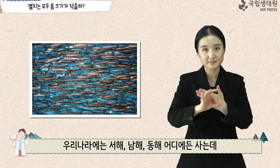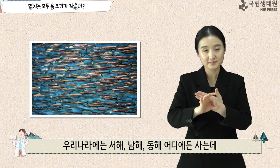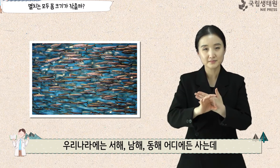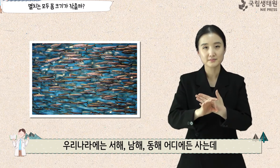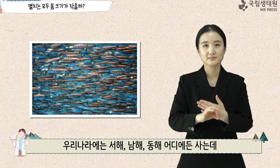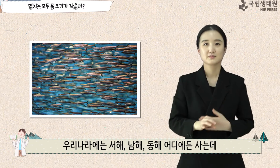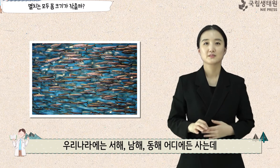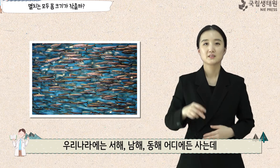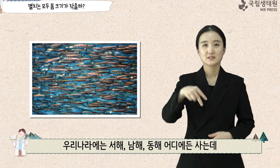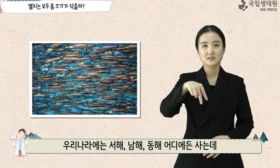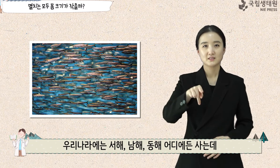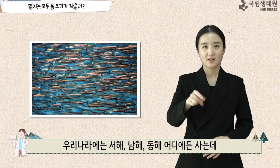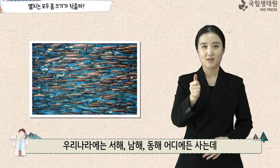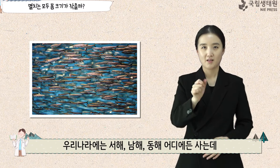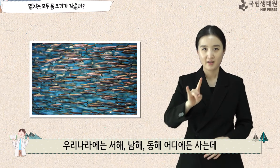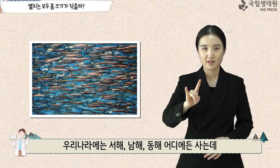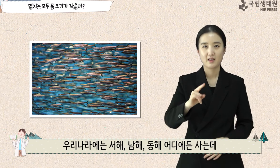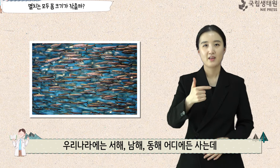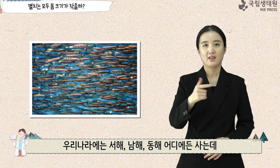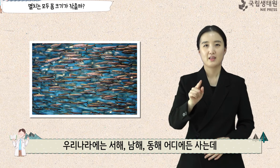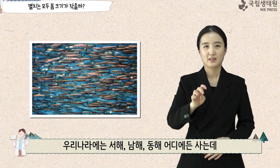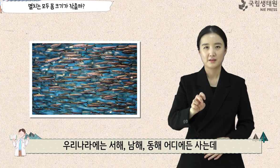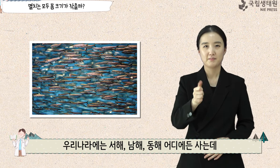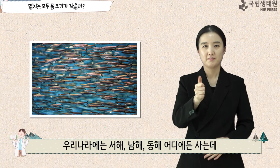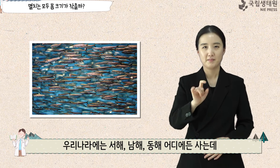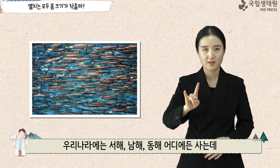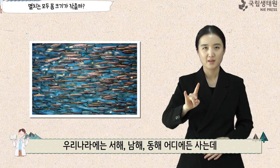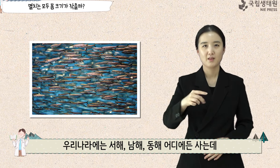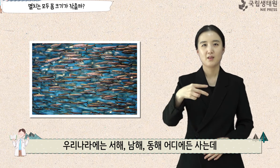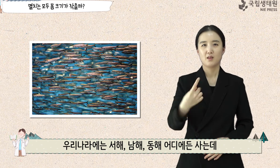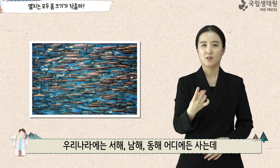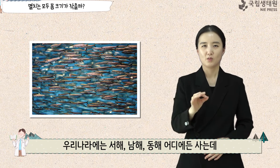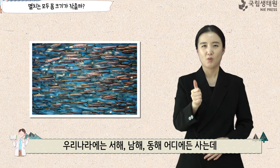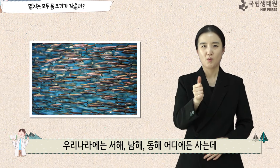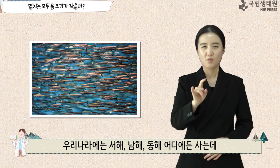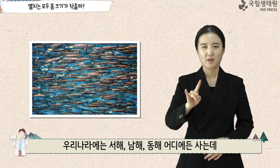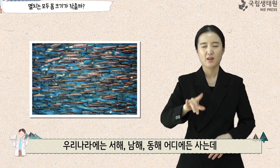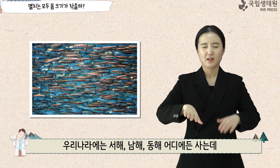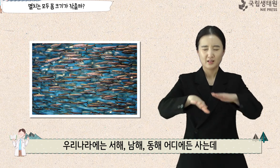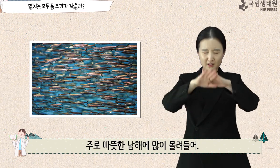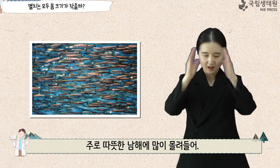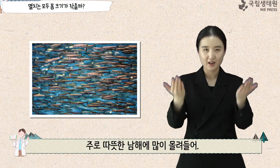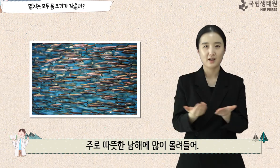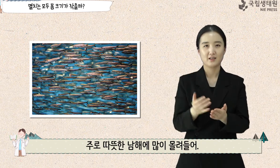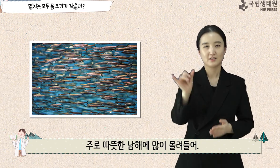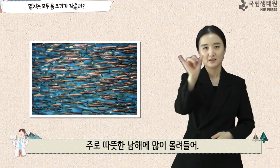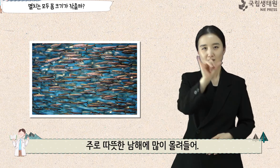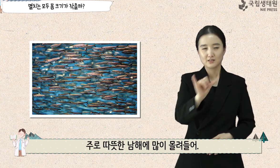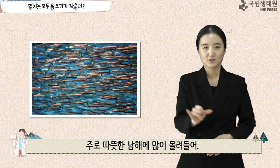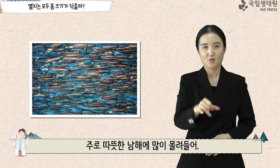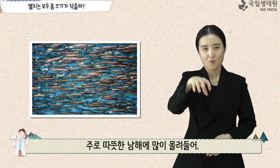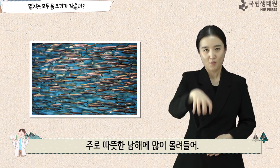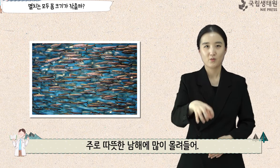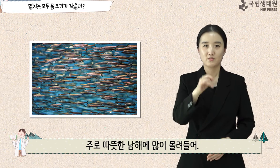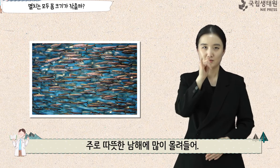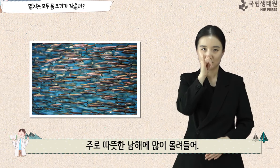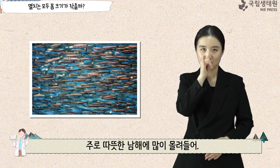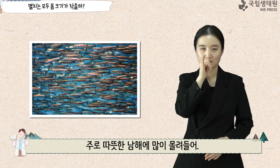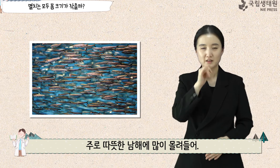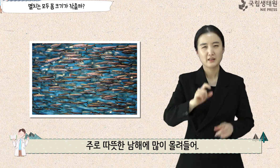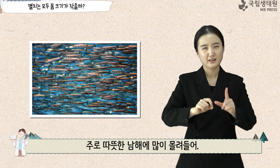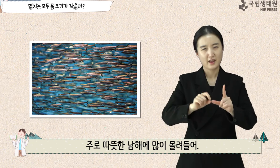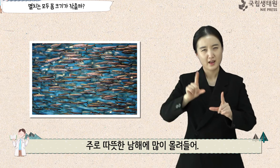우리나라에는 서해, 남해, 동해 어디에든 사는데 주로 따뜻한 남해에